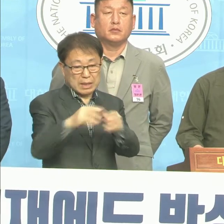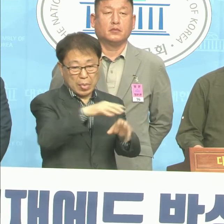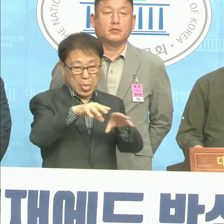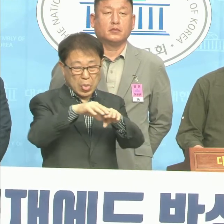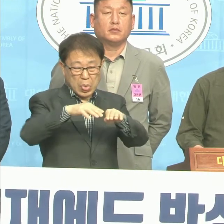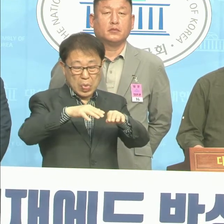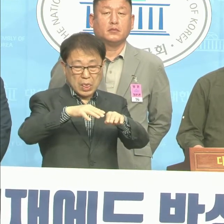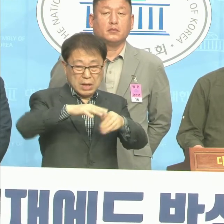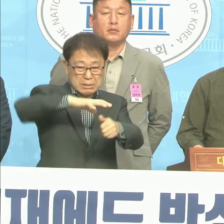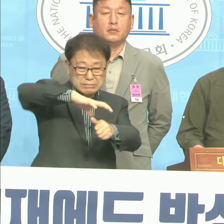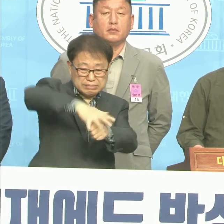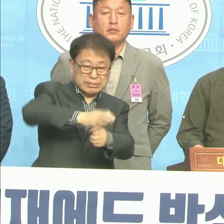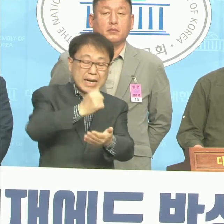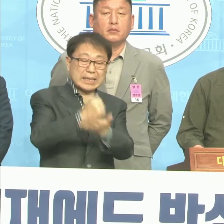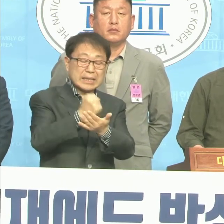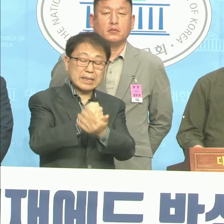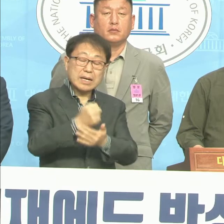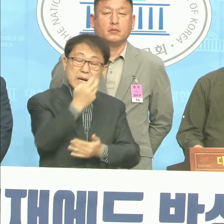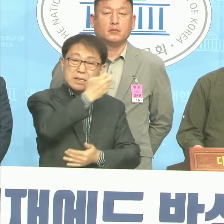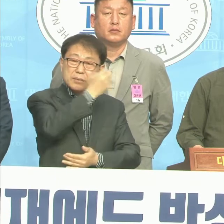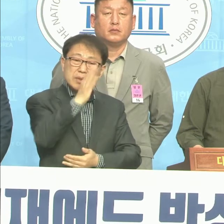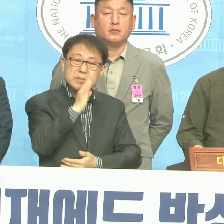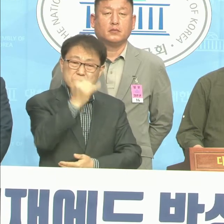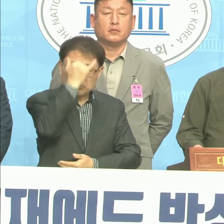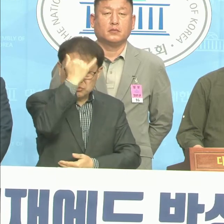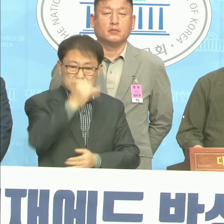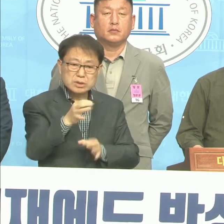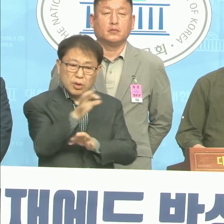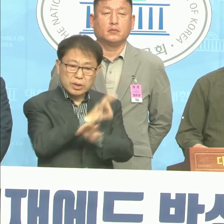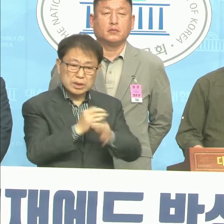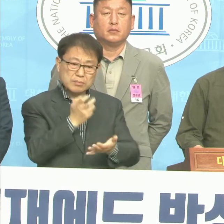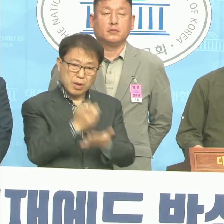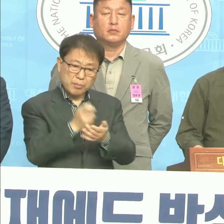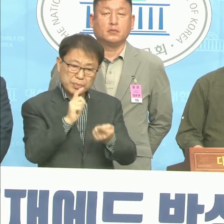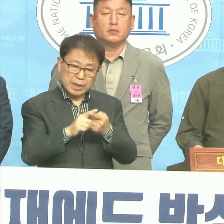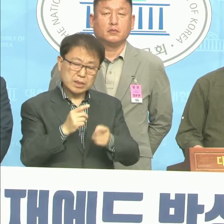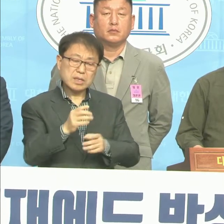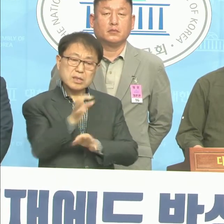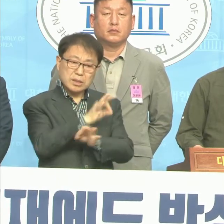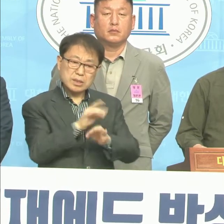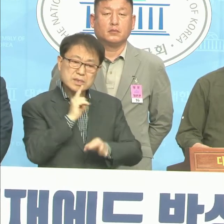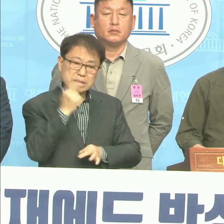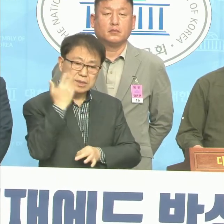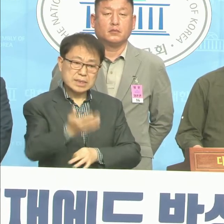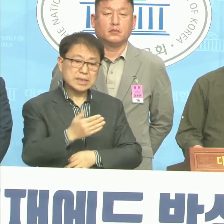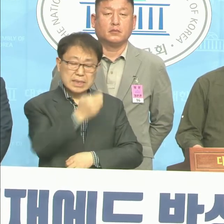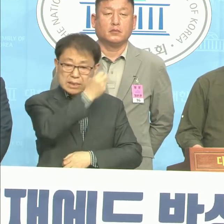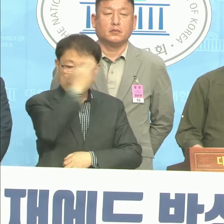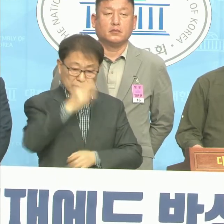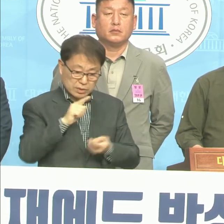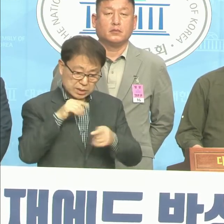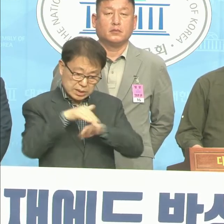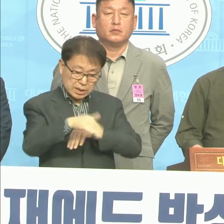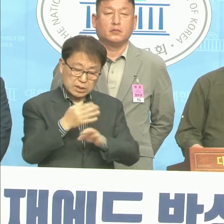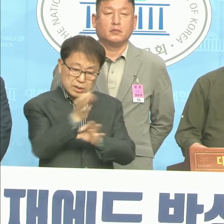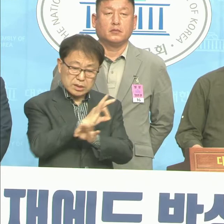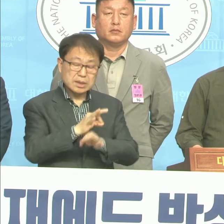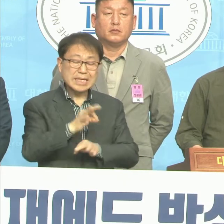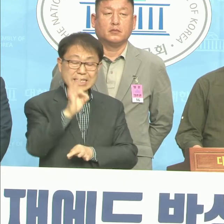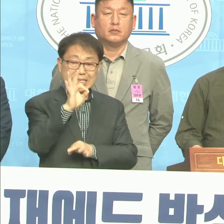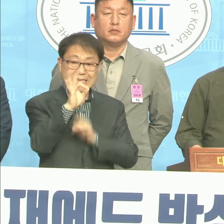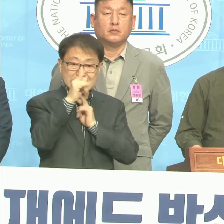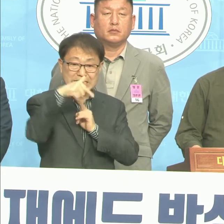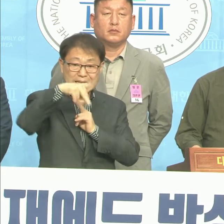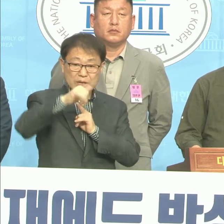소위 삼성의 부르짖고 있는 윤리 경쟁이 며 준법경영 인지 그리고 상생경영 인지 이재용 부회장은